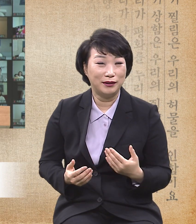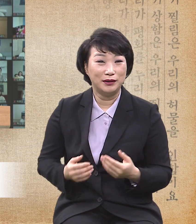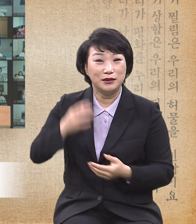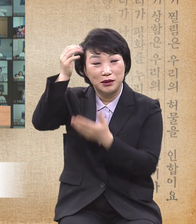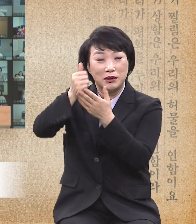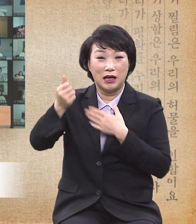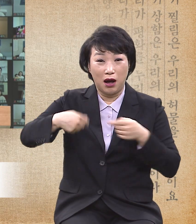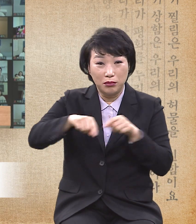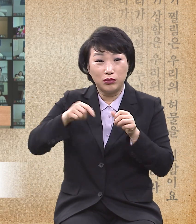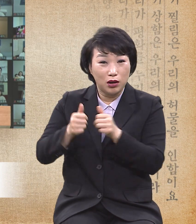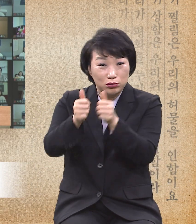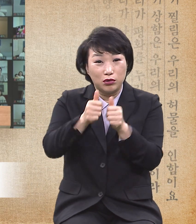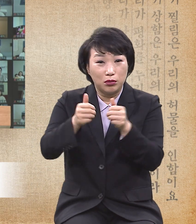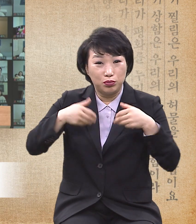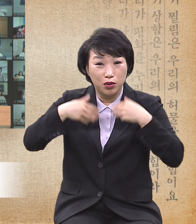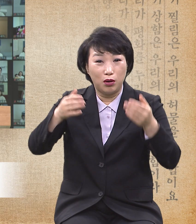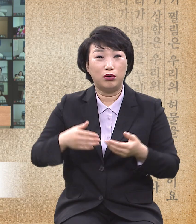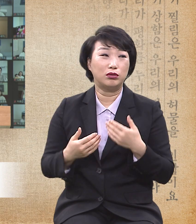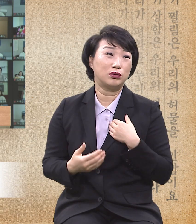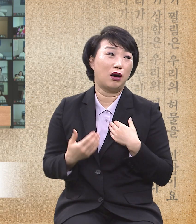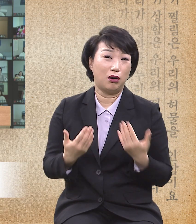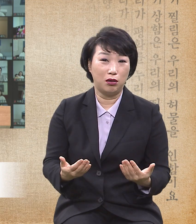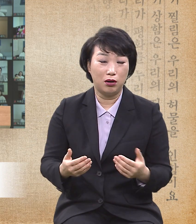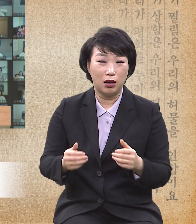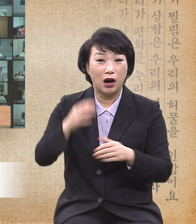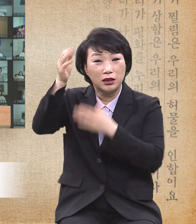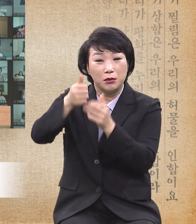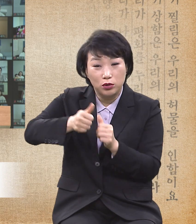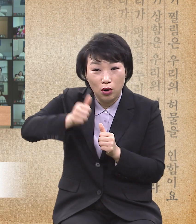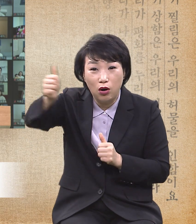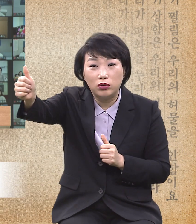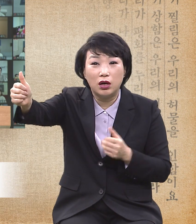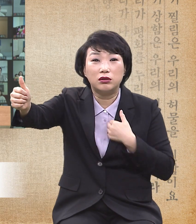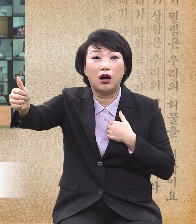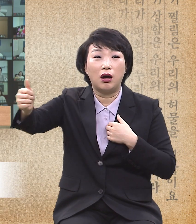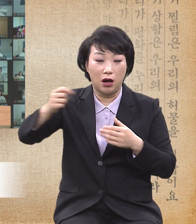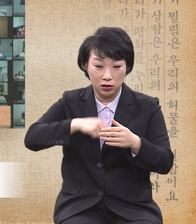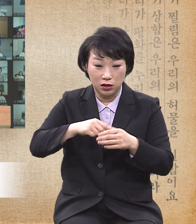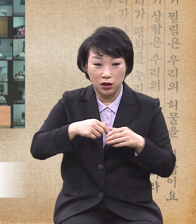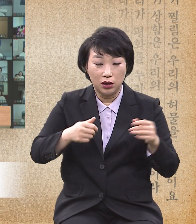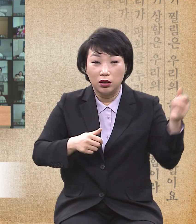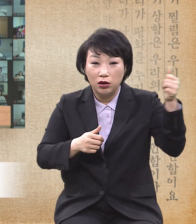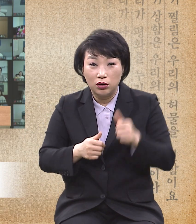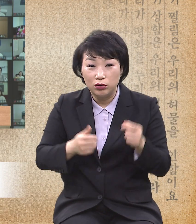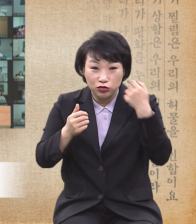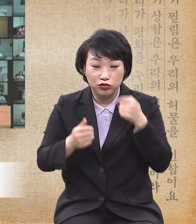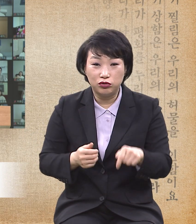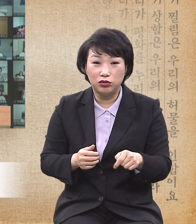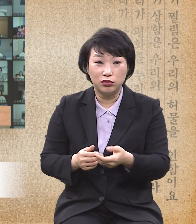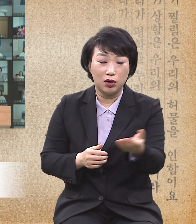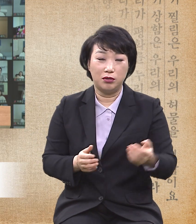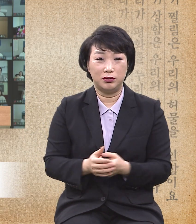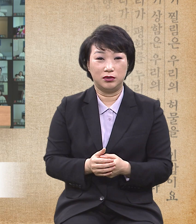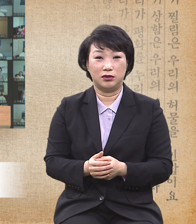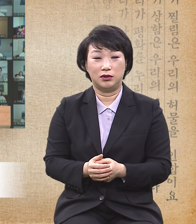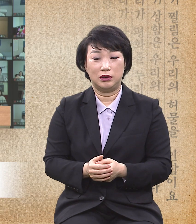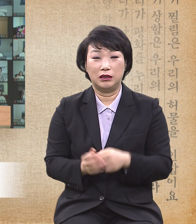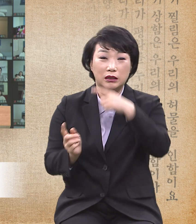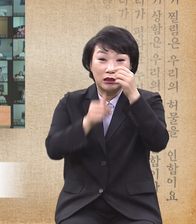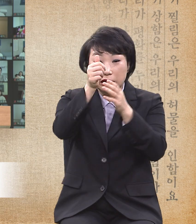있을 필요가 없잖아요. 그럼 하나님이 떠나면 누가 있게 있어야 되나? 여러분 타락이 무엇인 줄